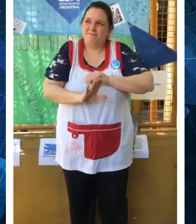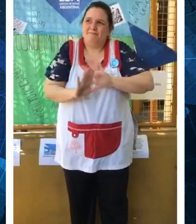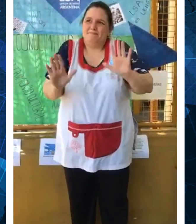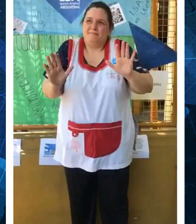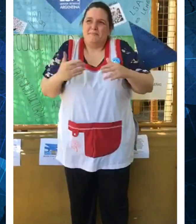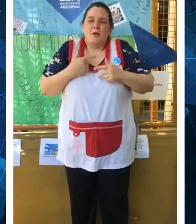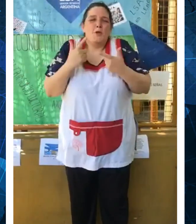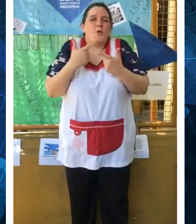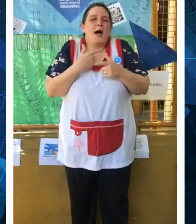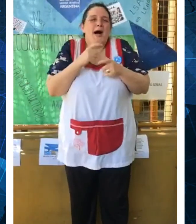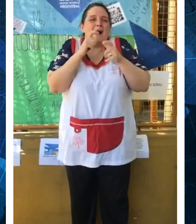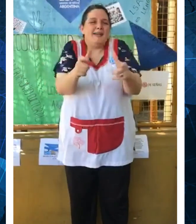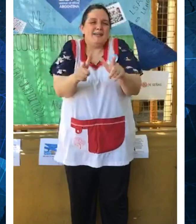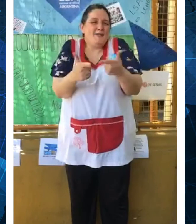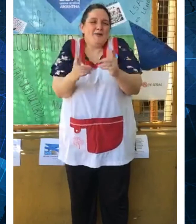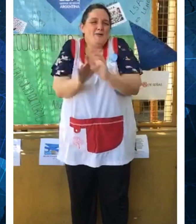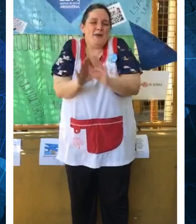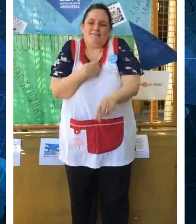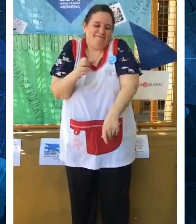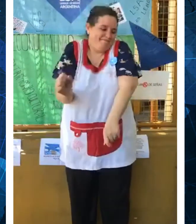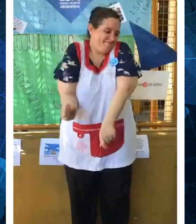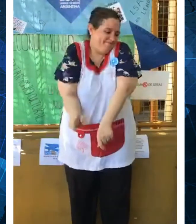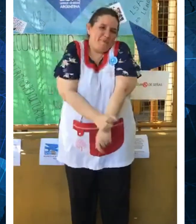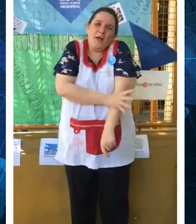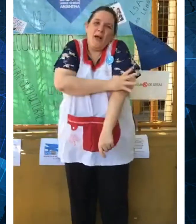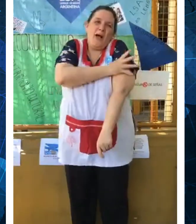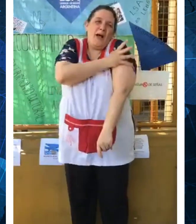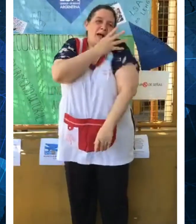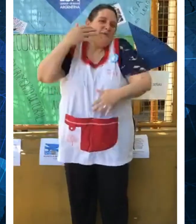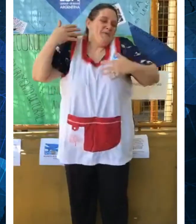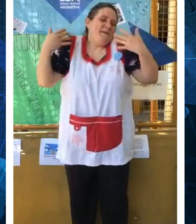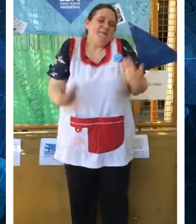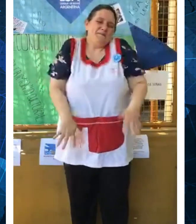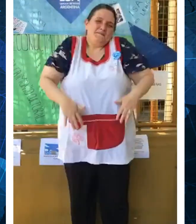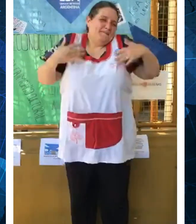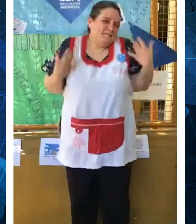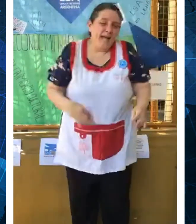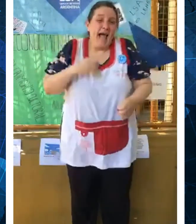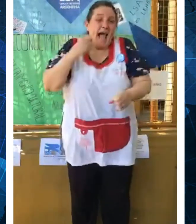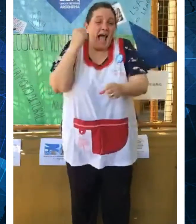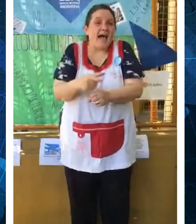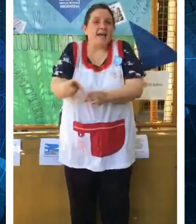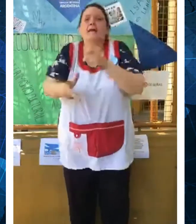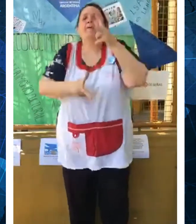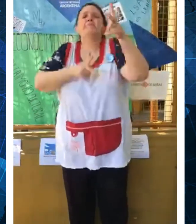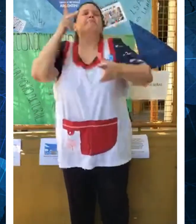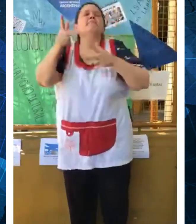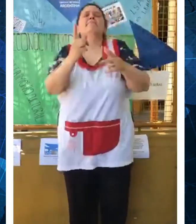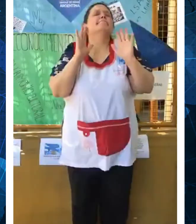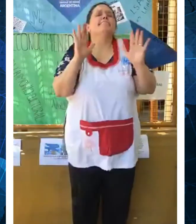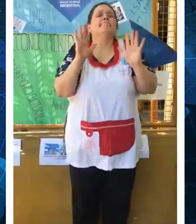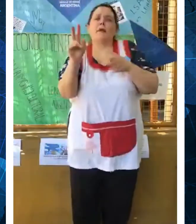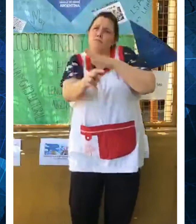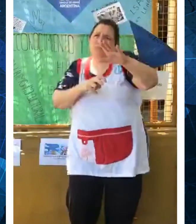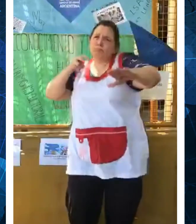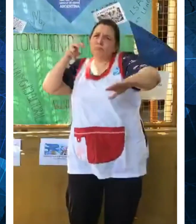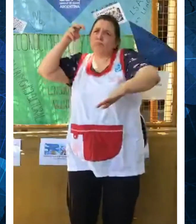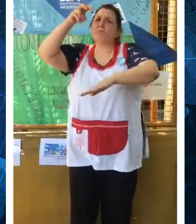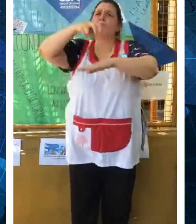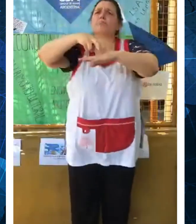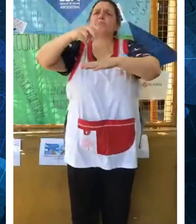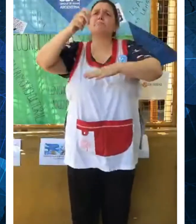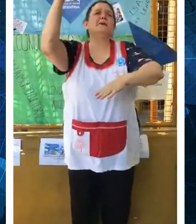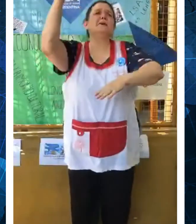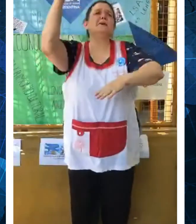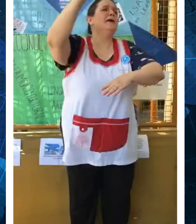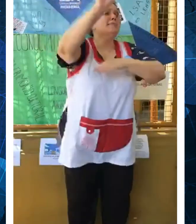sí soy testigo es la emoción que tenían los niños sordos al cantar el himno nacional en